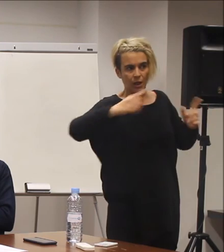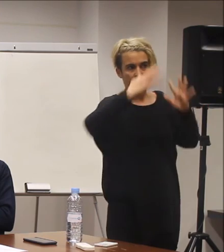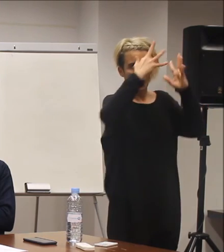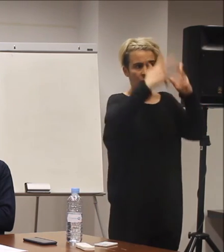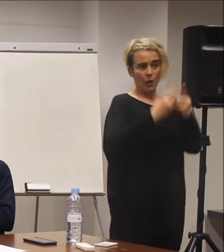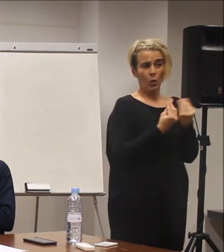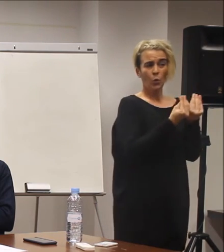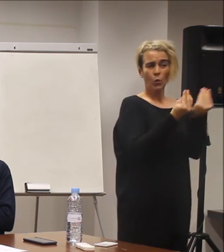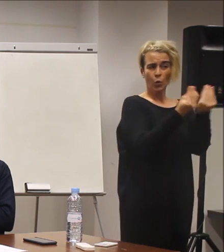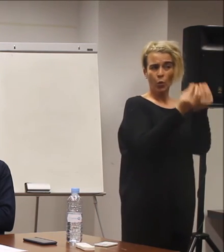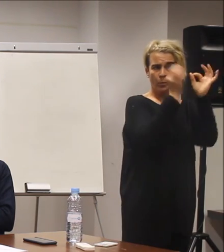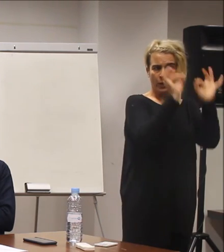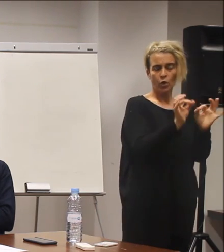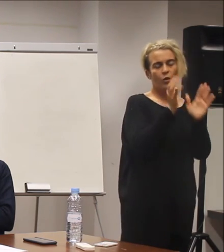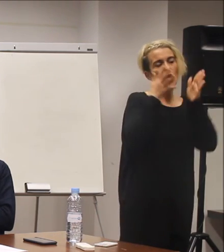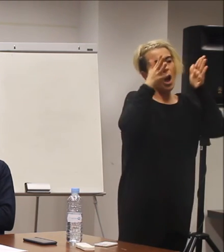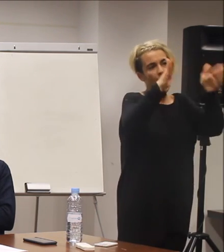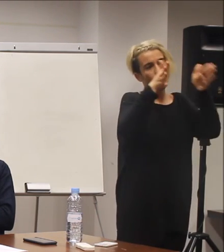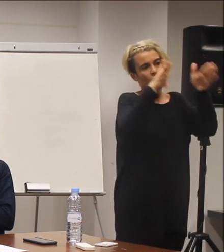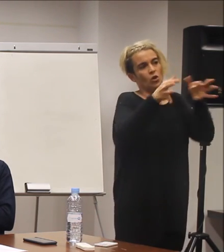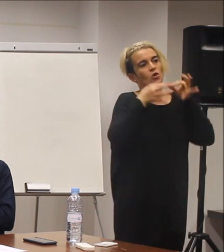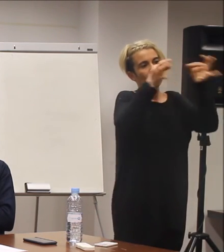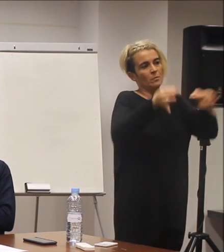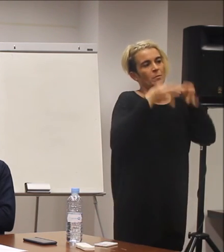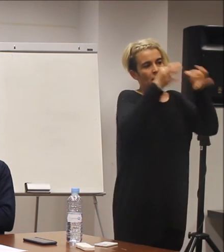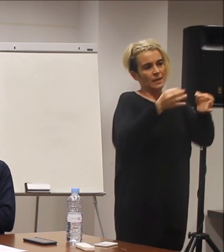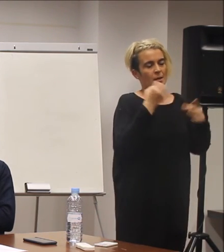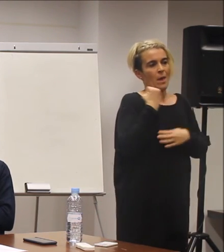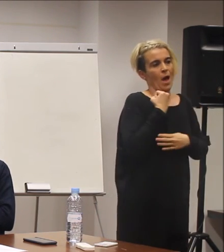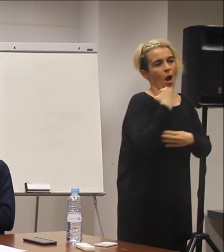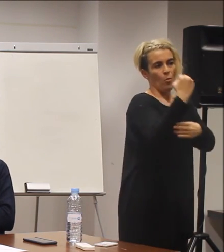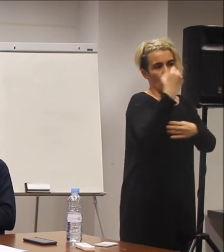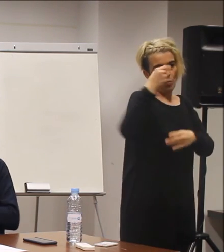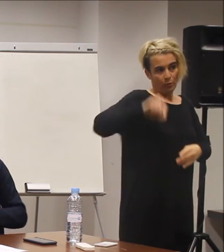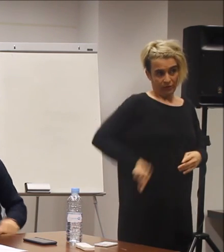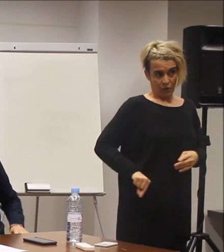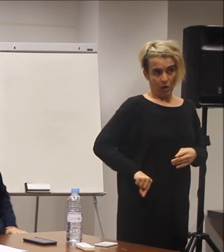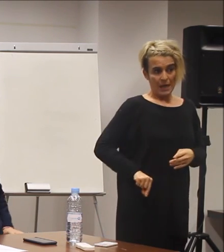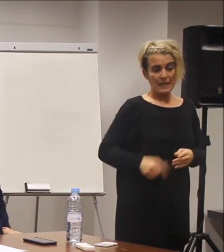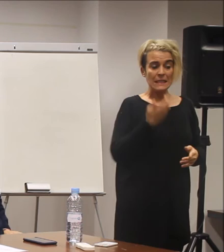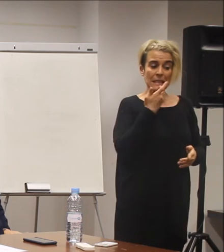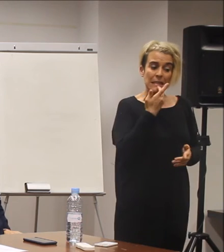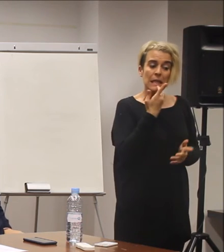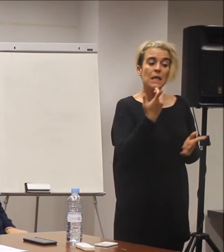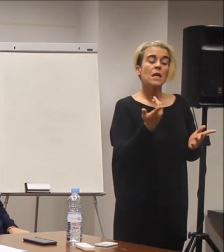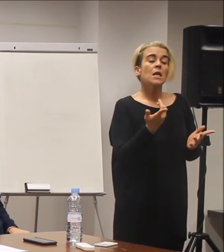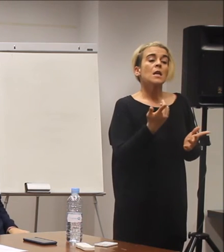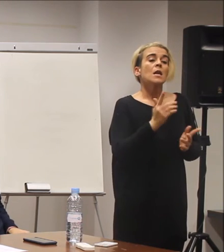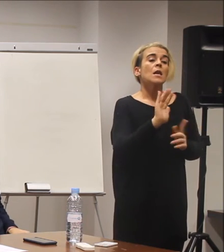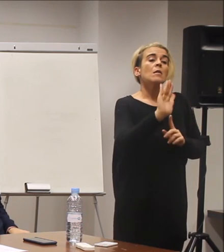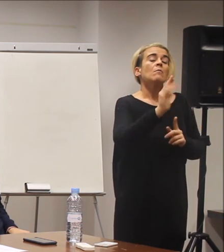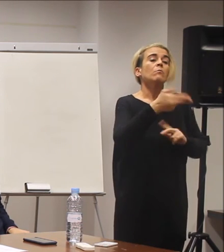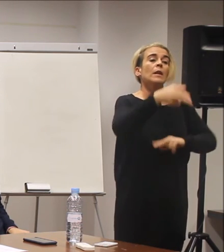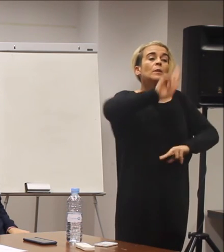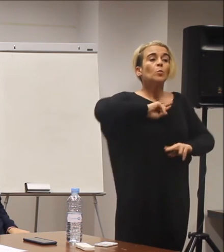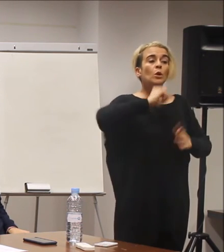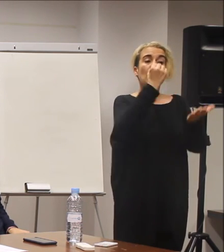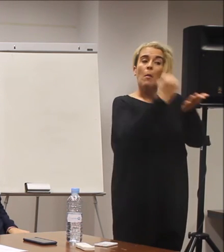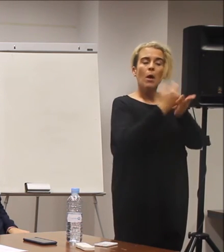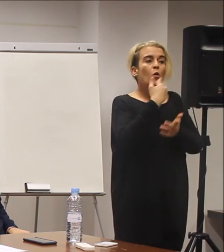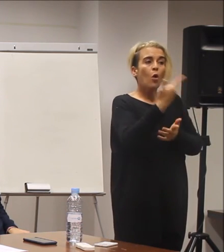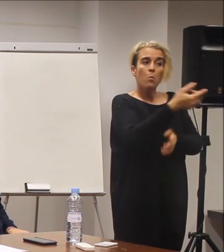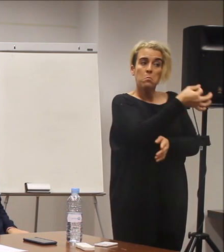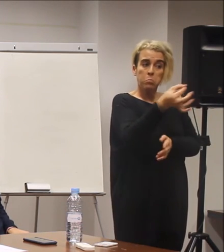siempre que vayáis apoyados por profesionales. Entonces, si estáis de acuerdo con la cantidad que ofrece el banco, perfecto, os la